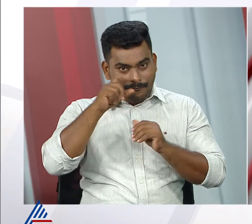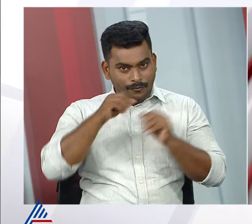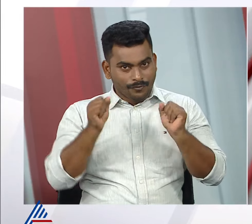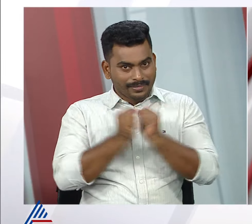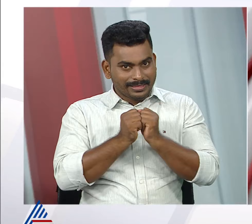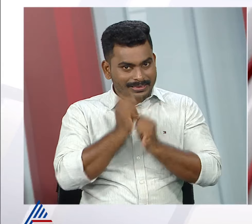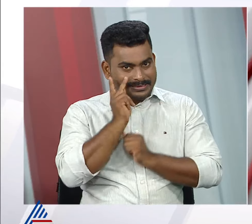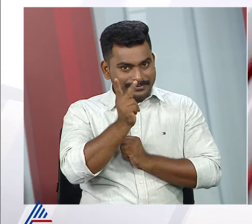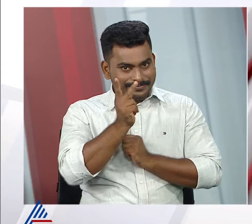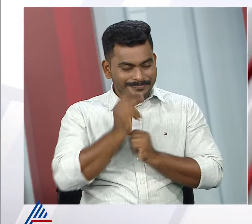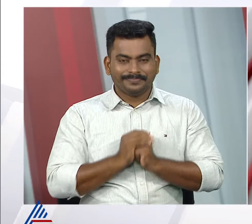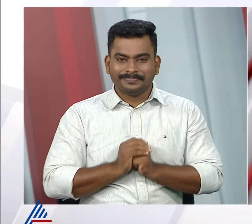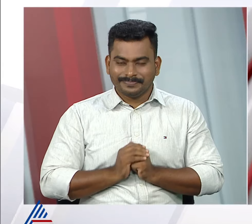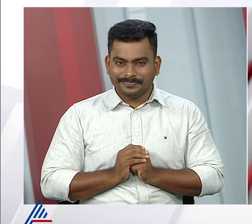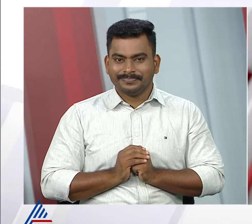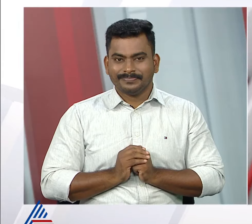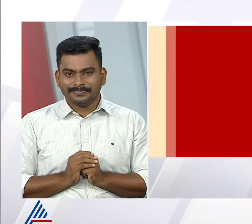വന്നിട്ടുണ്ട്.